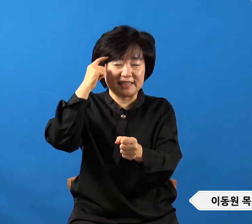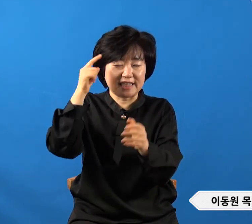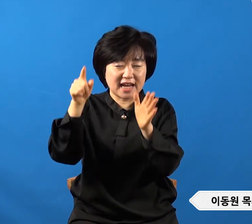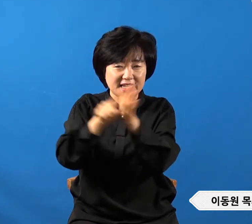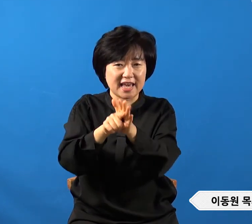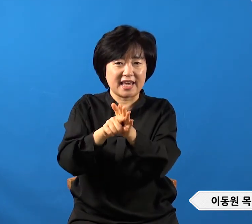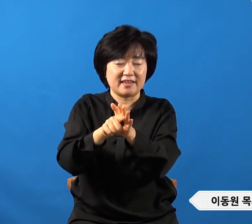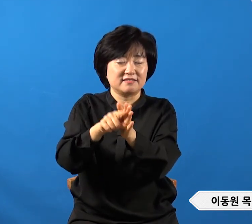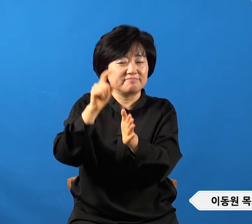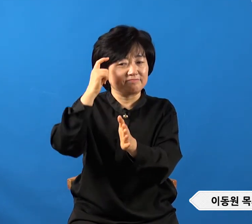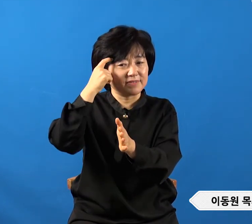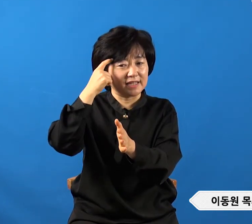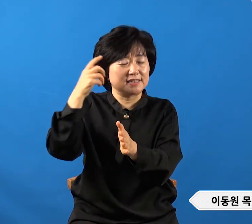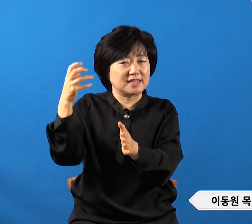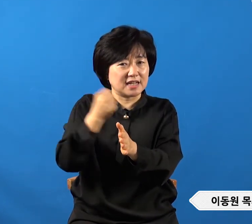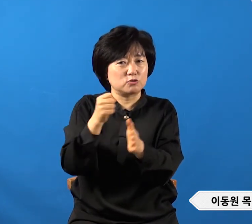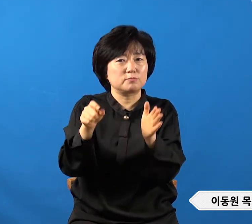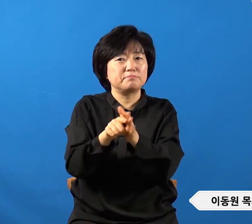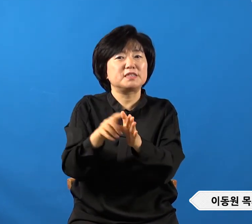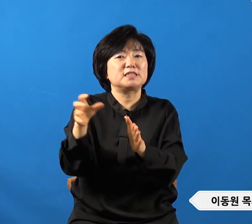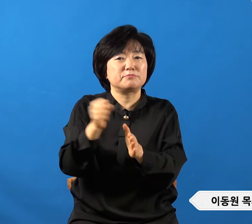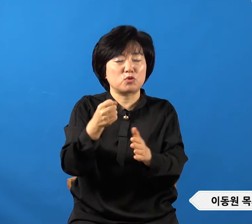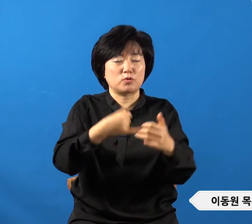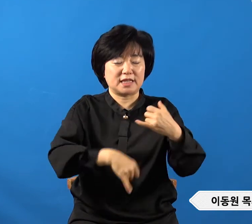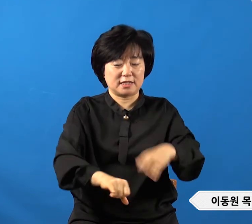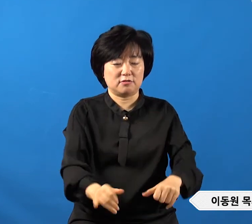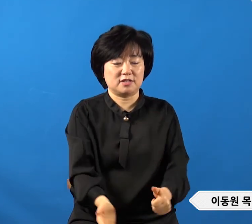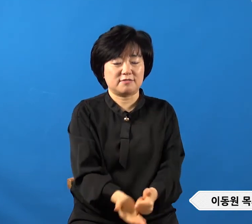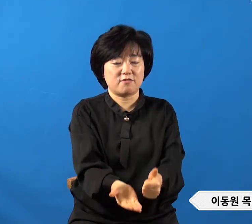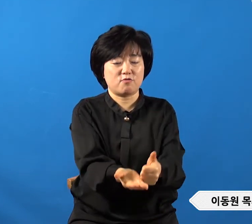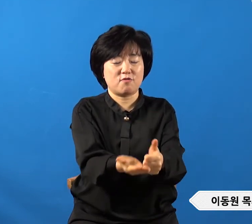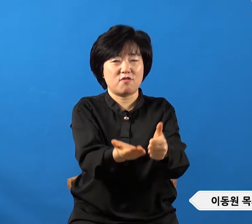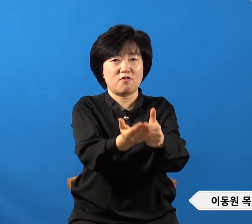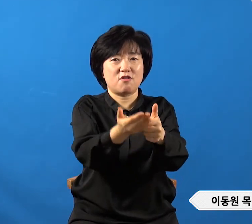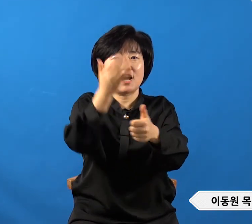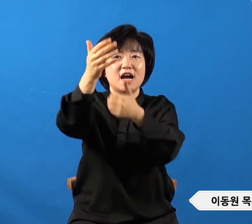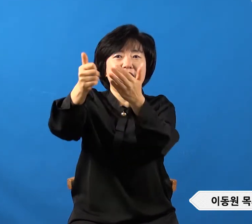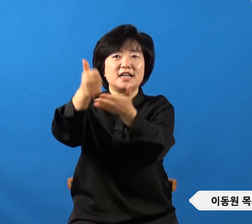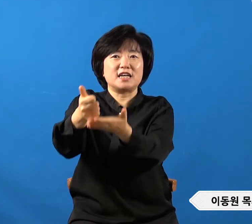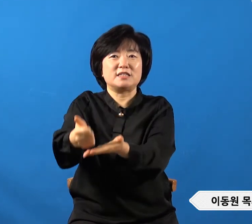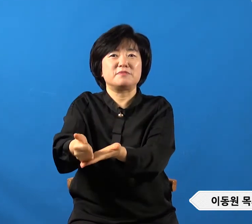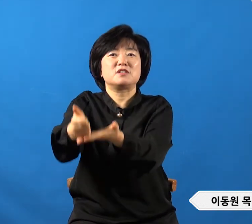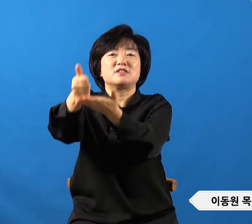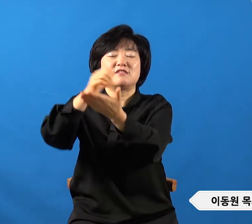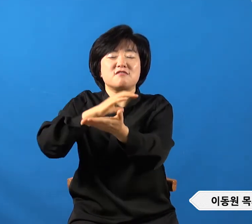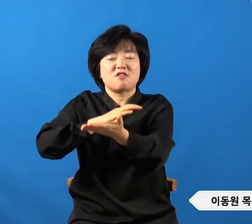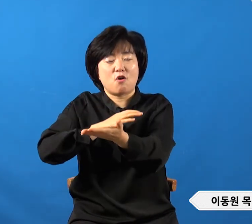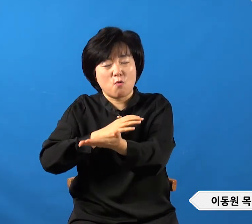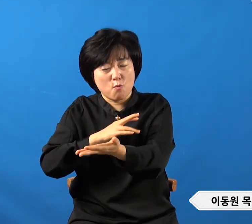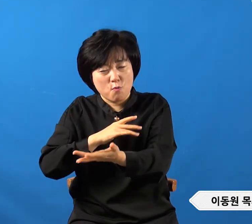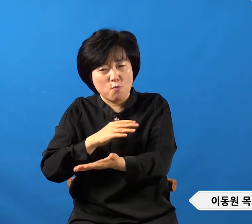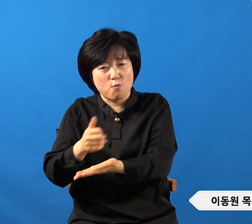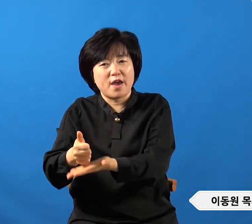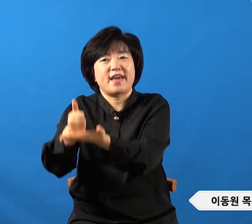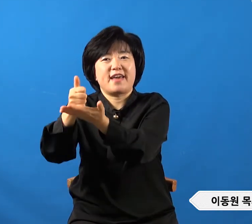가지고 믿음으로 자기의 자녀들을 길러내 그리스도의 제자로 하나님을 경외하는 지도자로